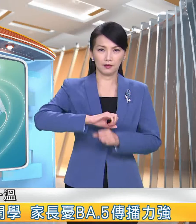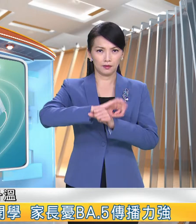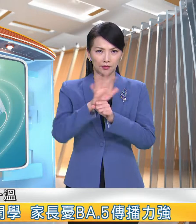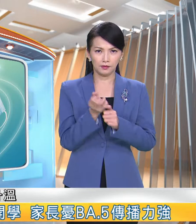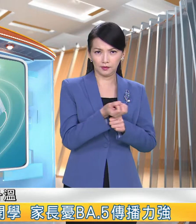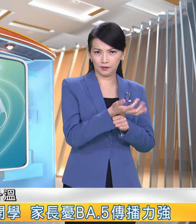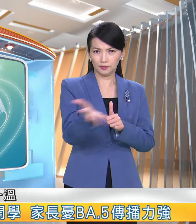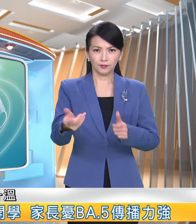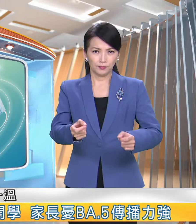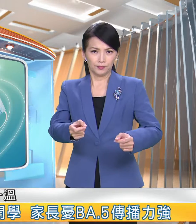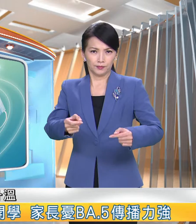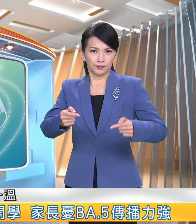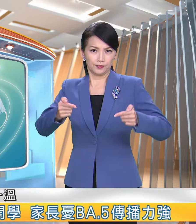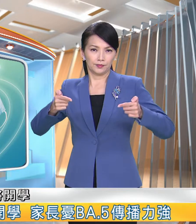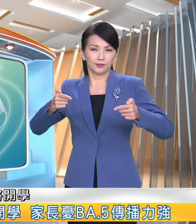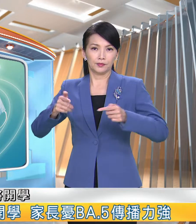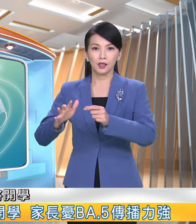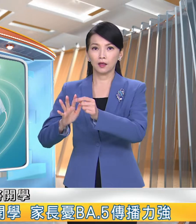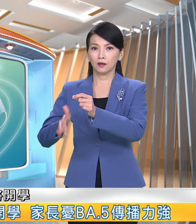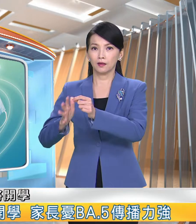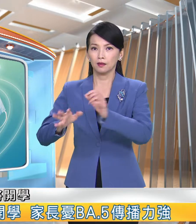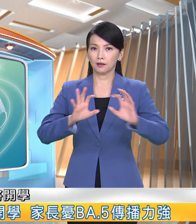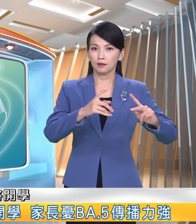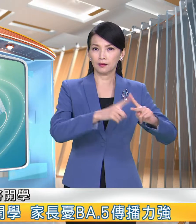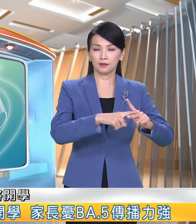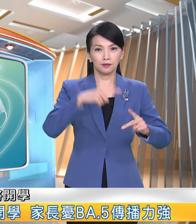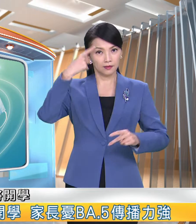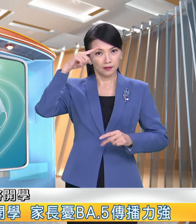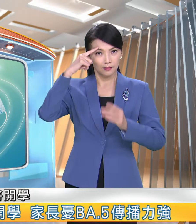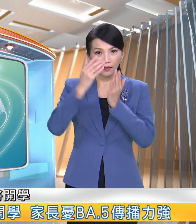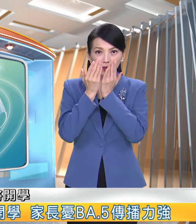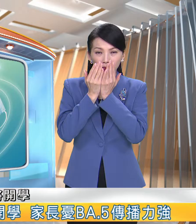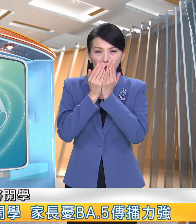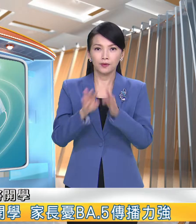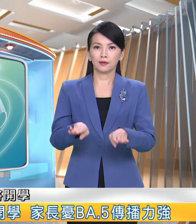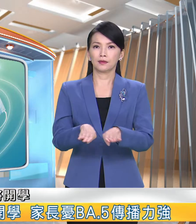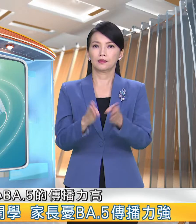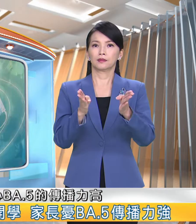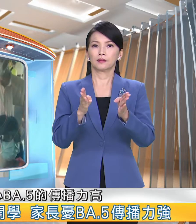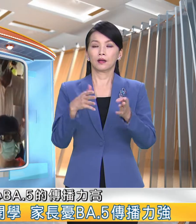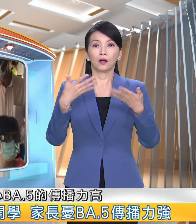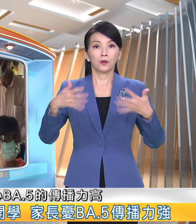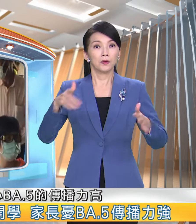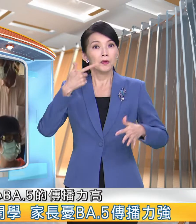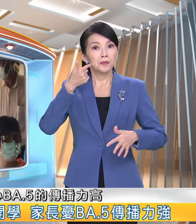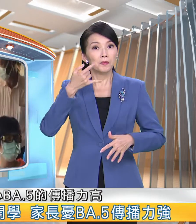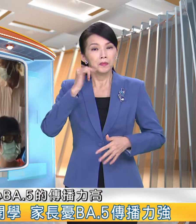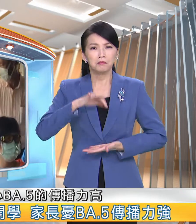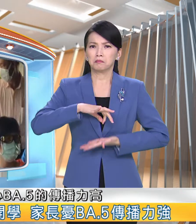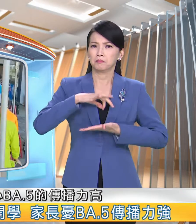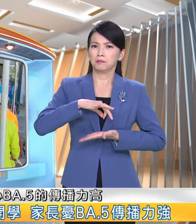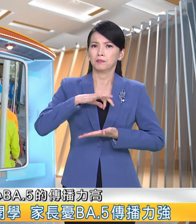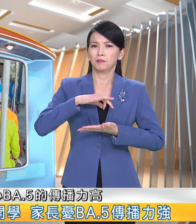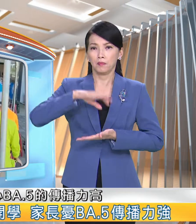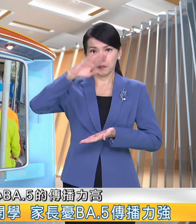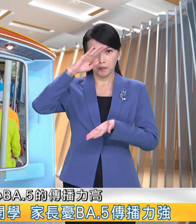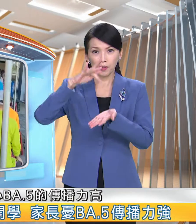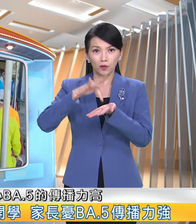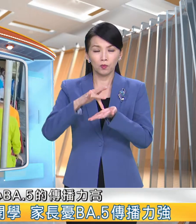新冠本土疫情升温，面对中小学即将要开学，有不少家长担心 BA.5 的